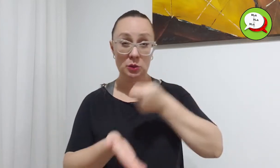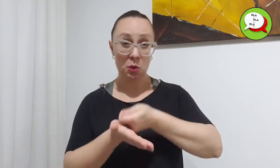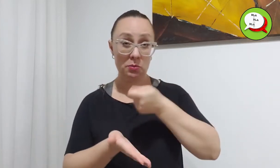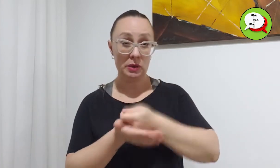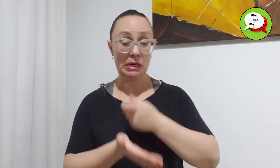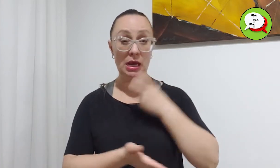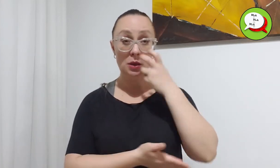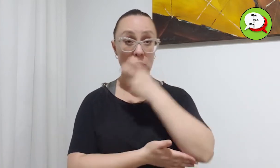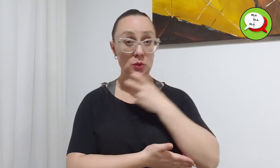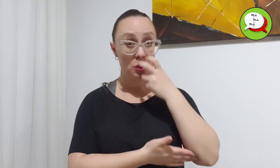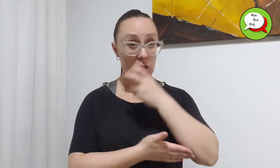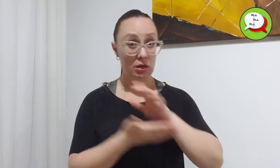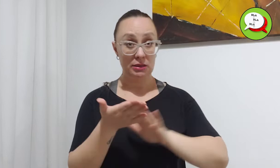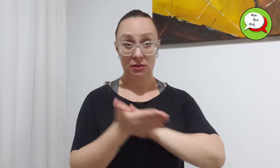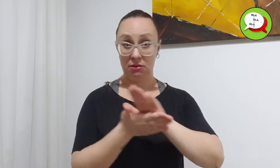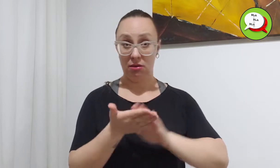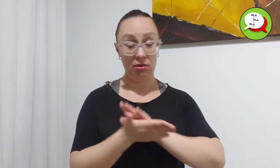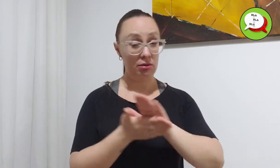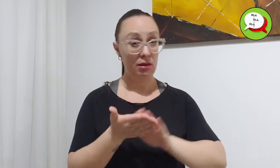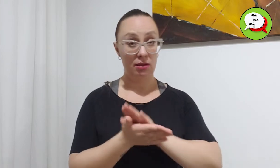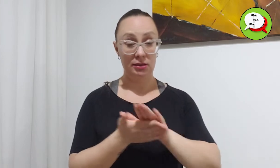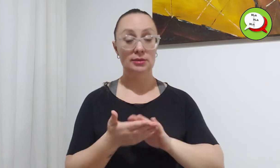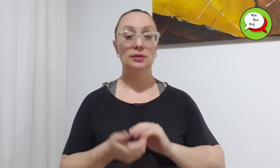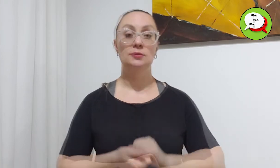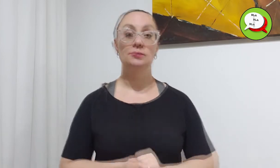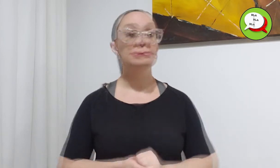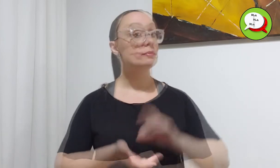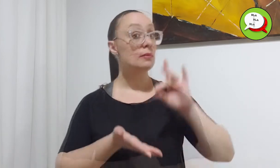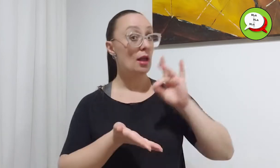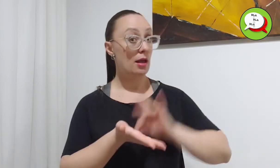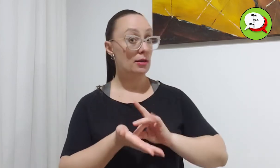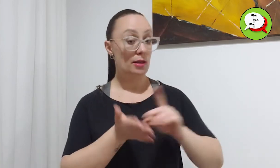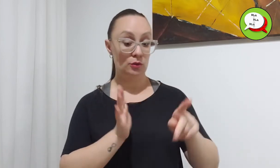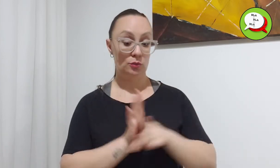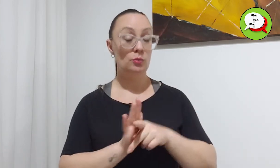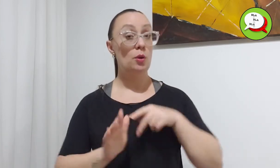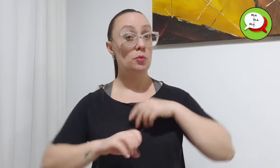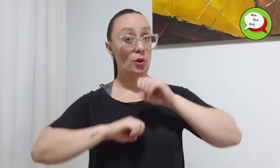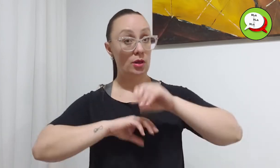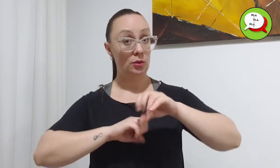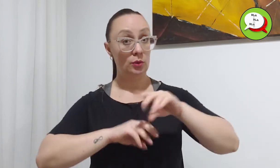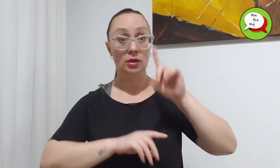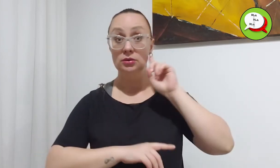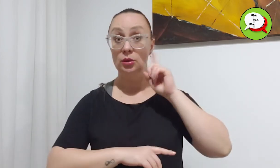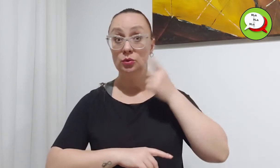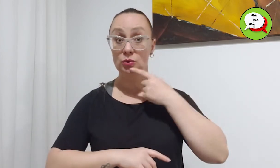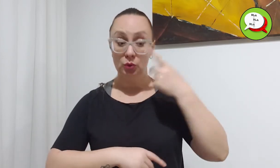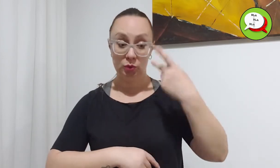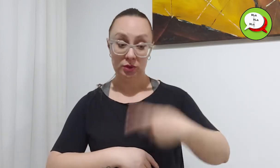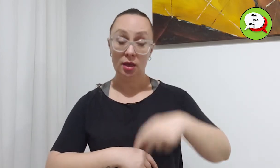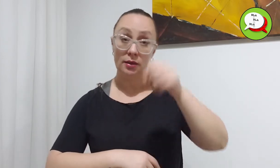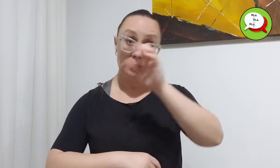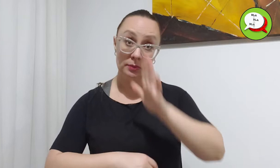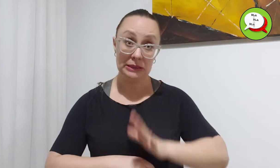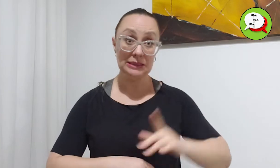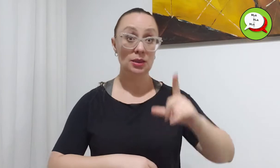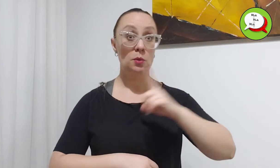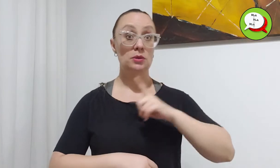ser obrigados a oralizar. A realidade da educação de surdos no Brasil apresenta